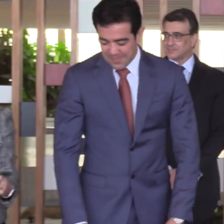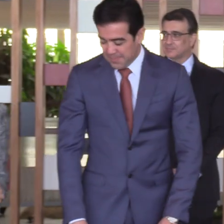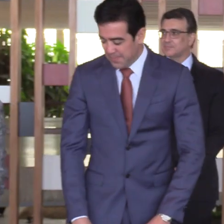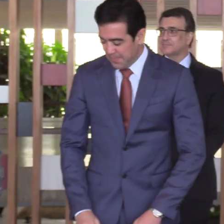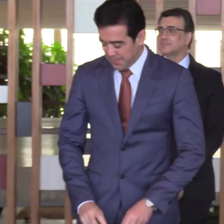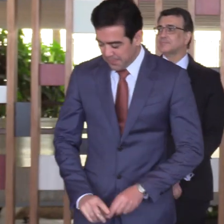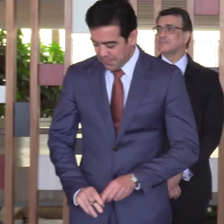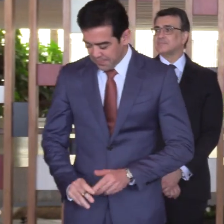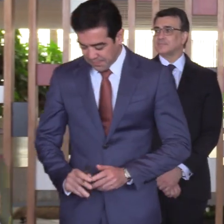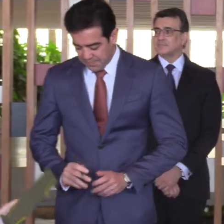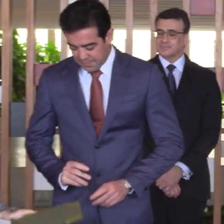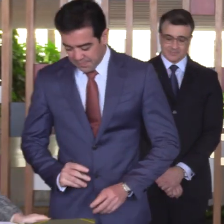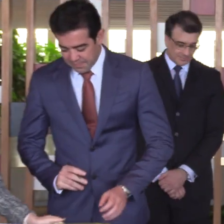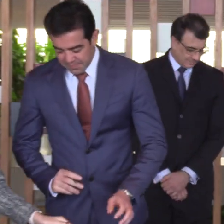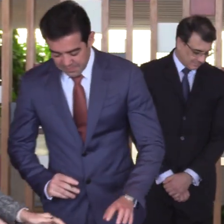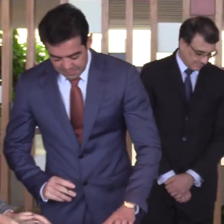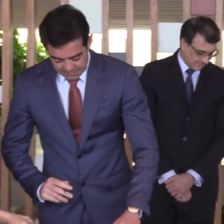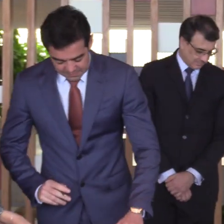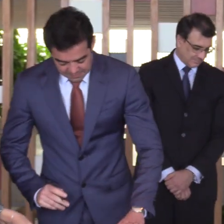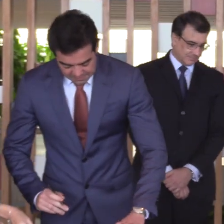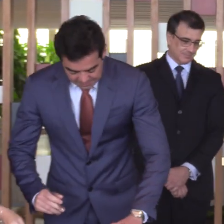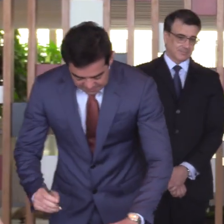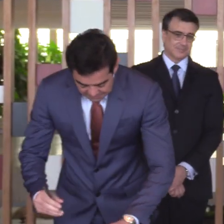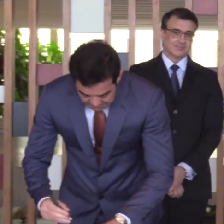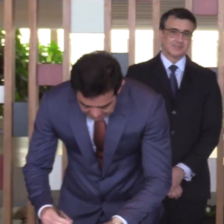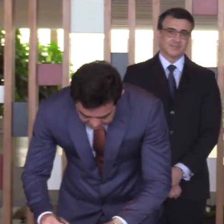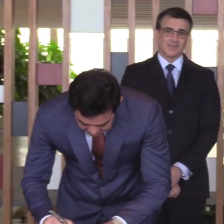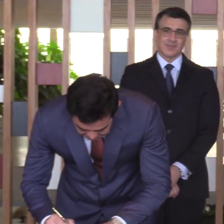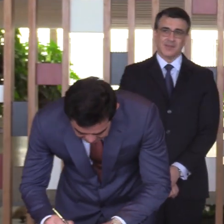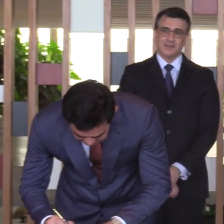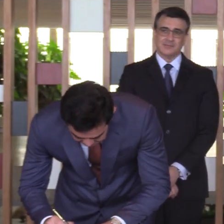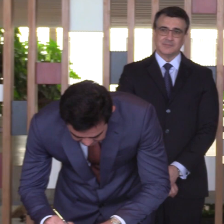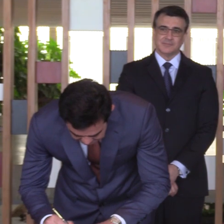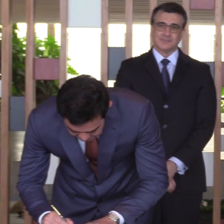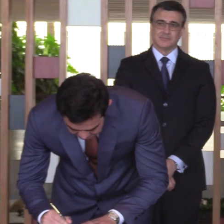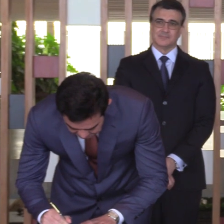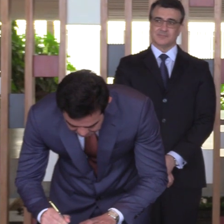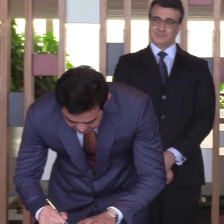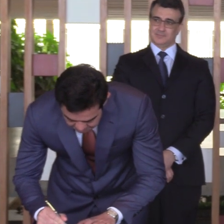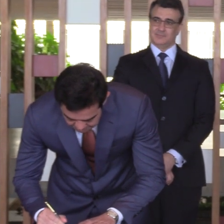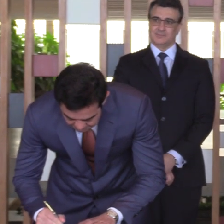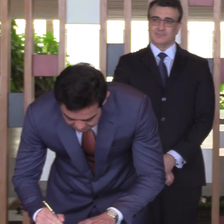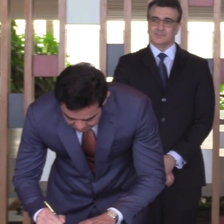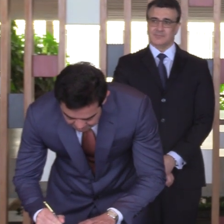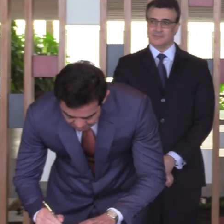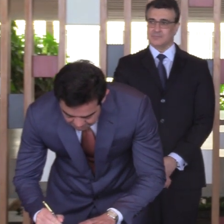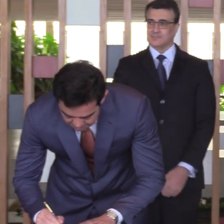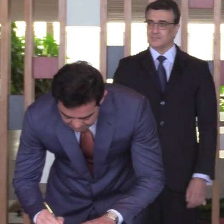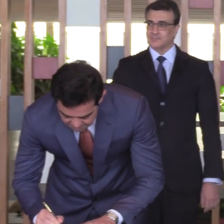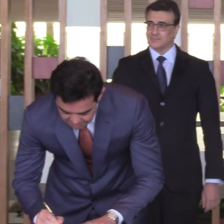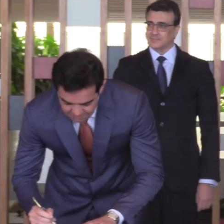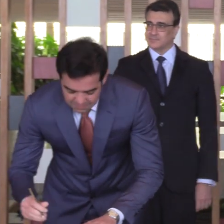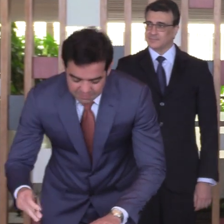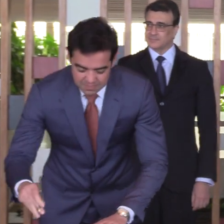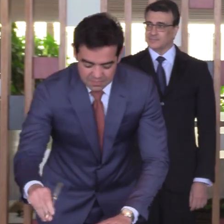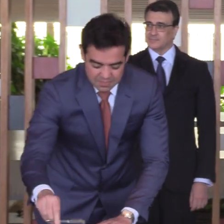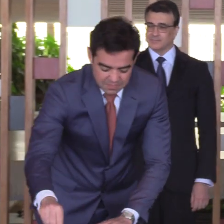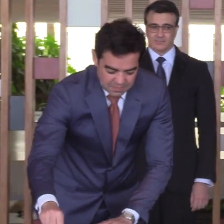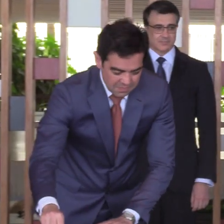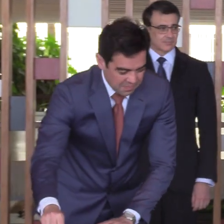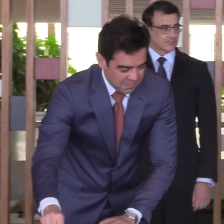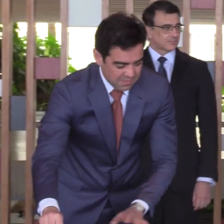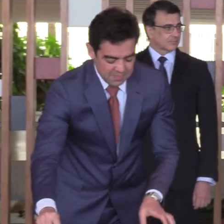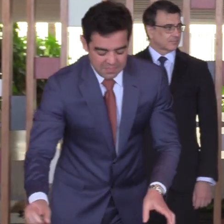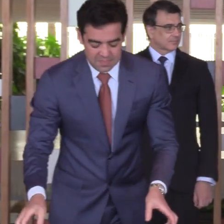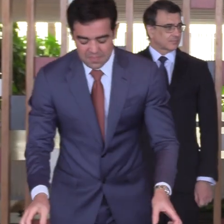Assinam ainda como testemunhas o excelentíssimo senhor embaixador Fernando Simas Magalhães,